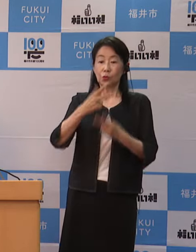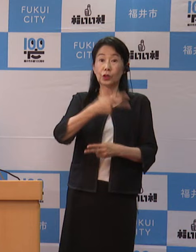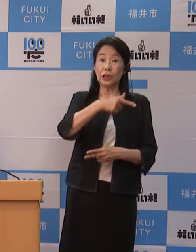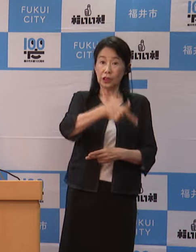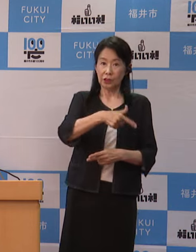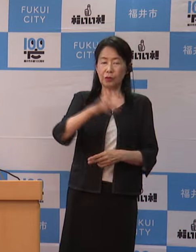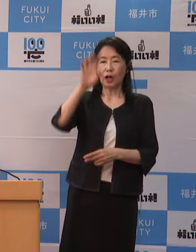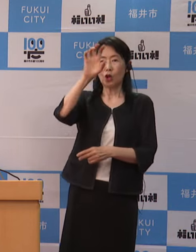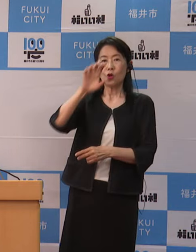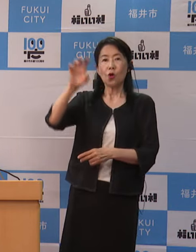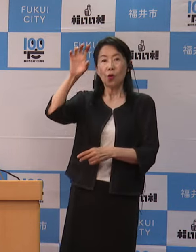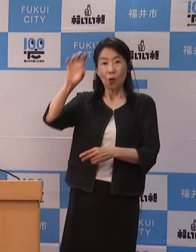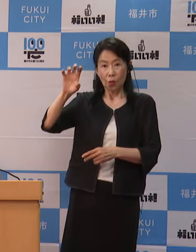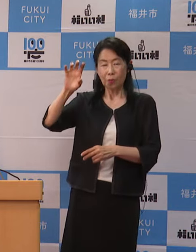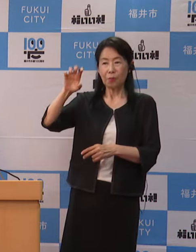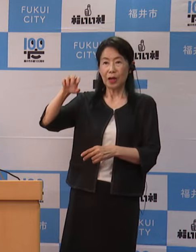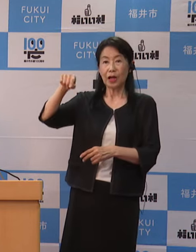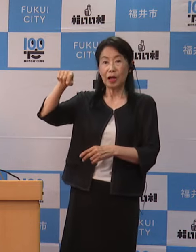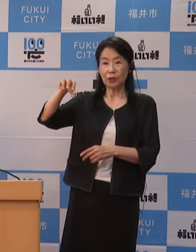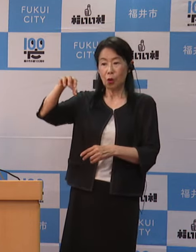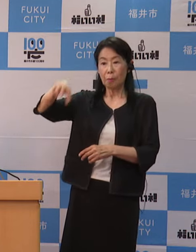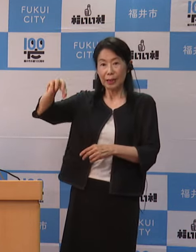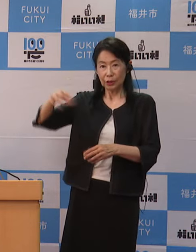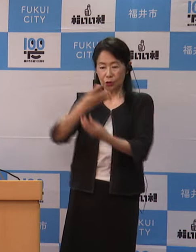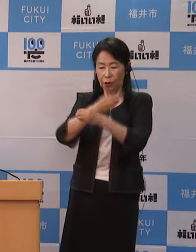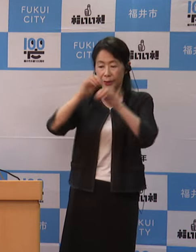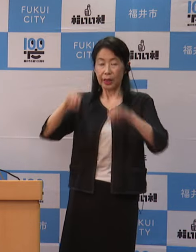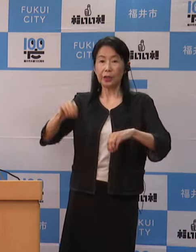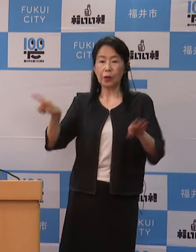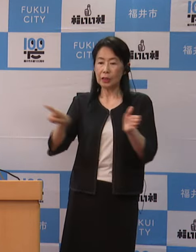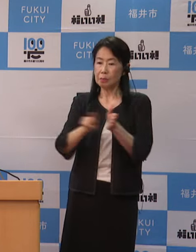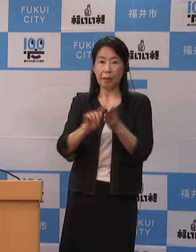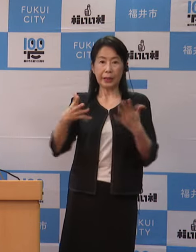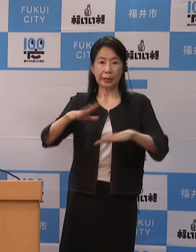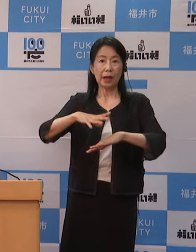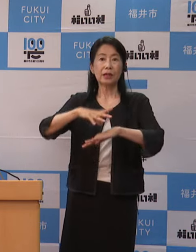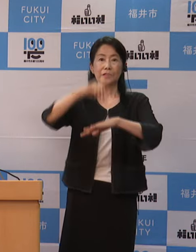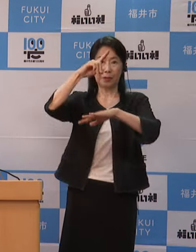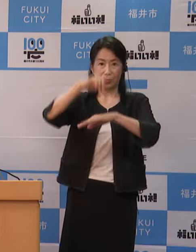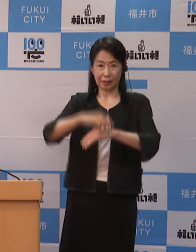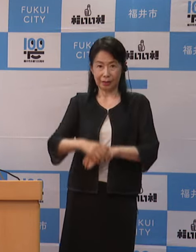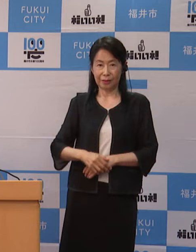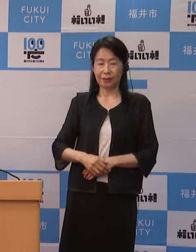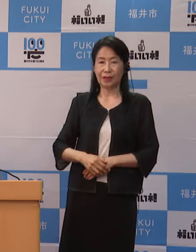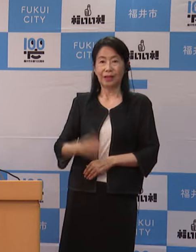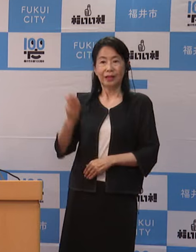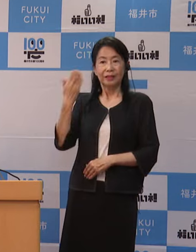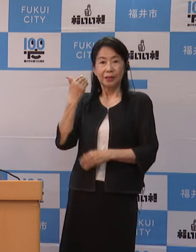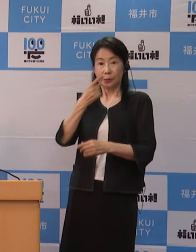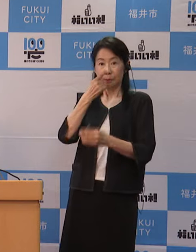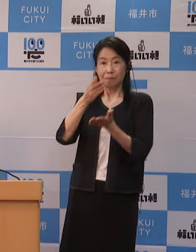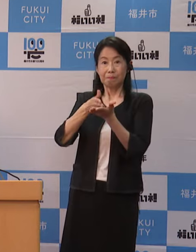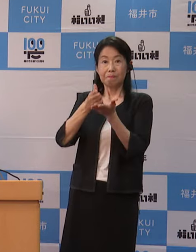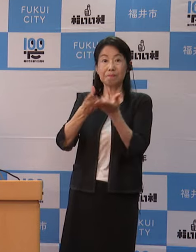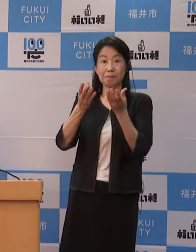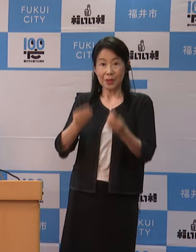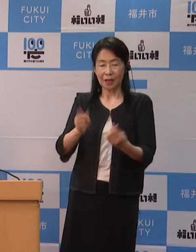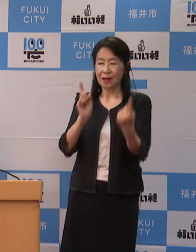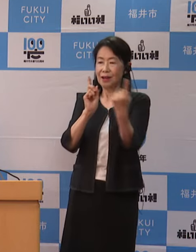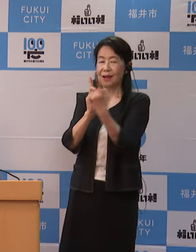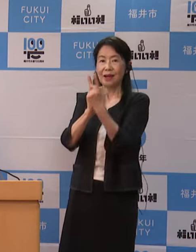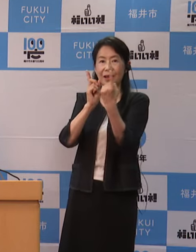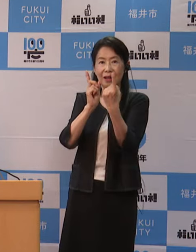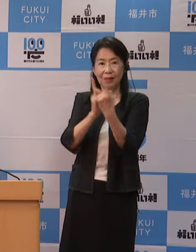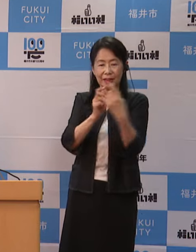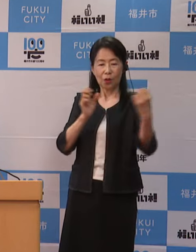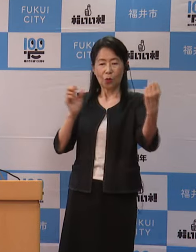ーロッパ の都市初めてですし、実は先ほどちょっと言いましたように、こう会っていろんな話